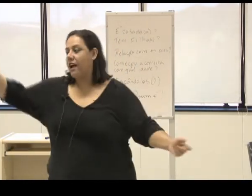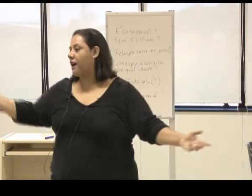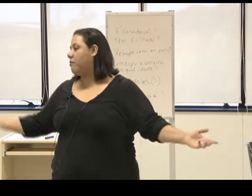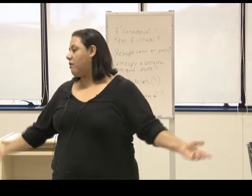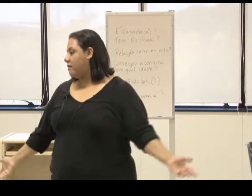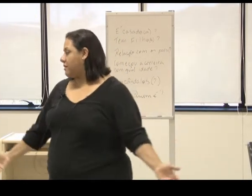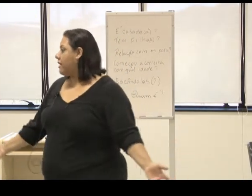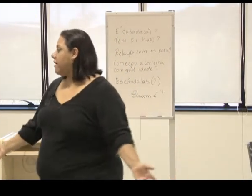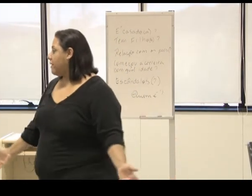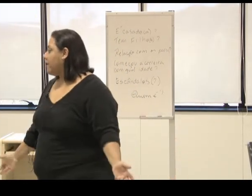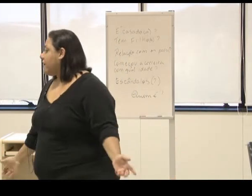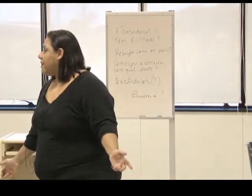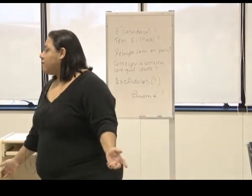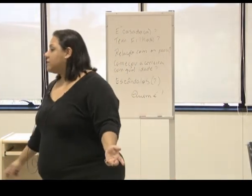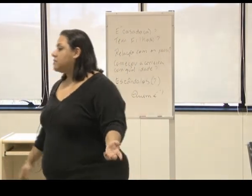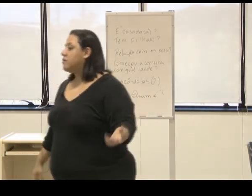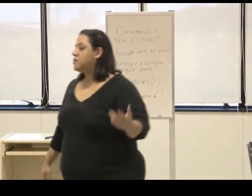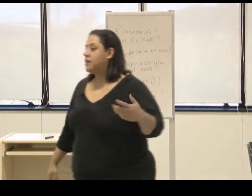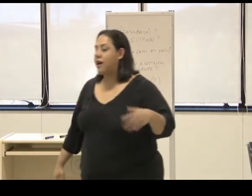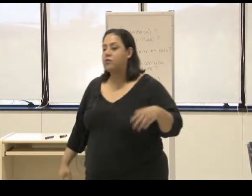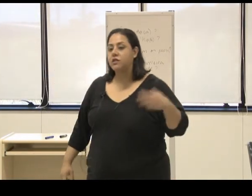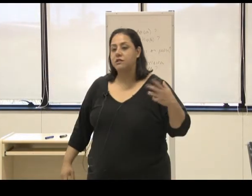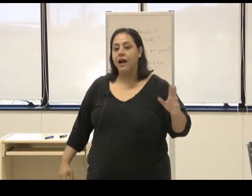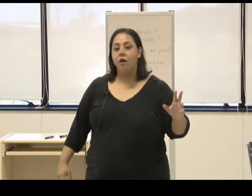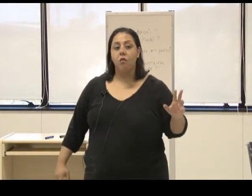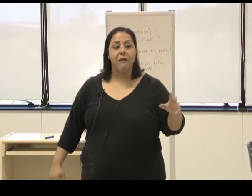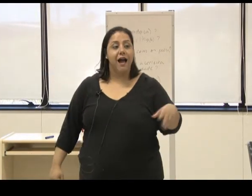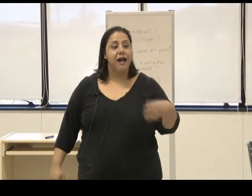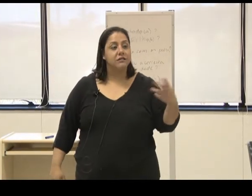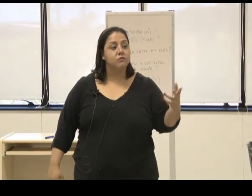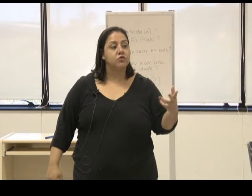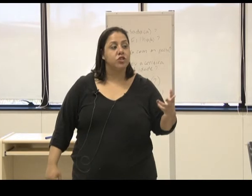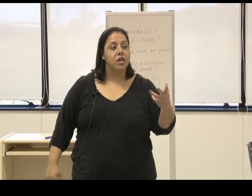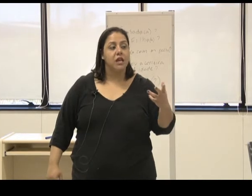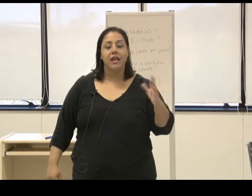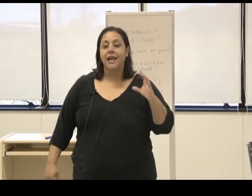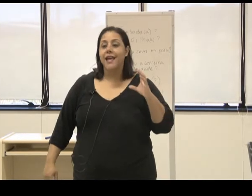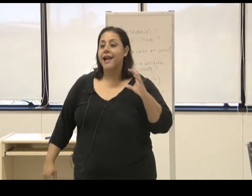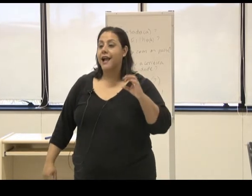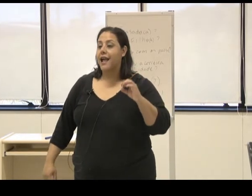Acabou, né? Vocês vão tentar utilizar o máximo de